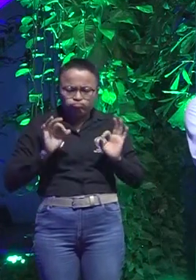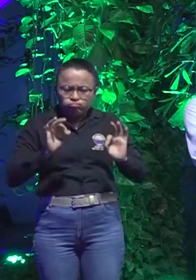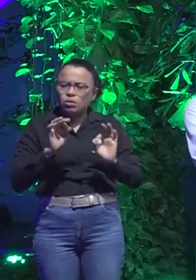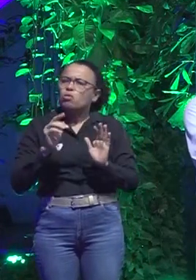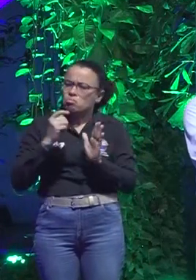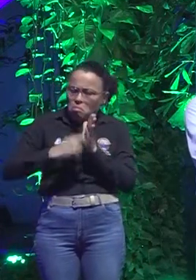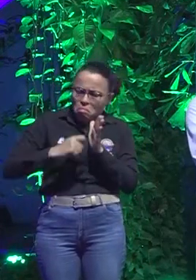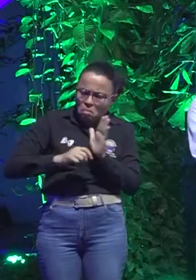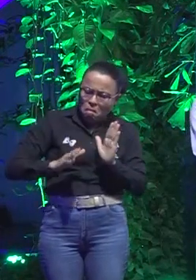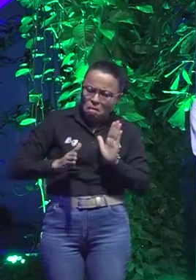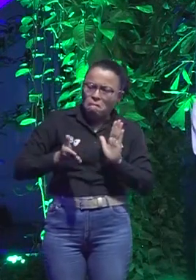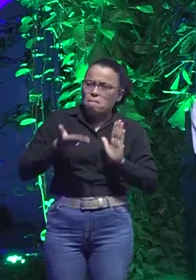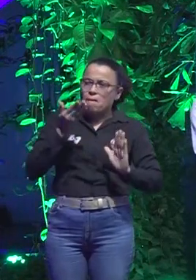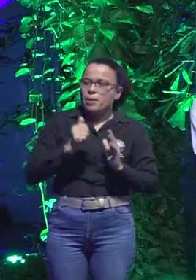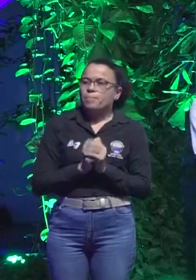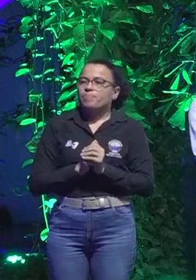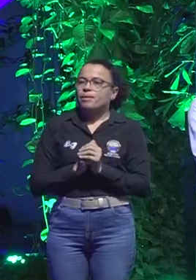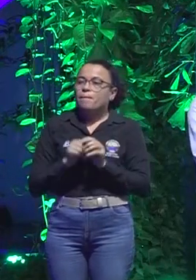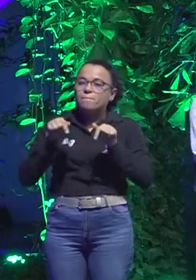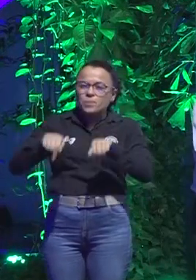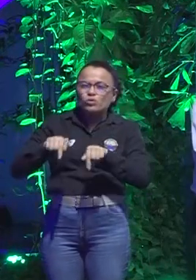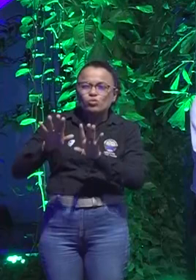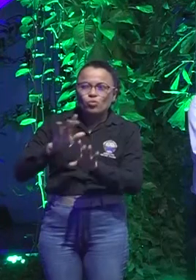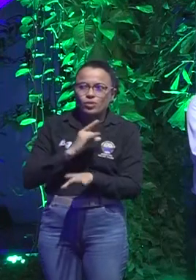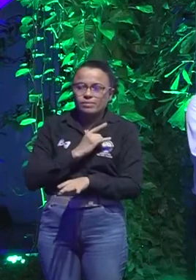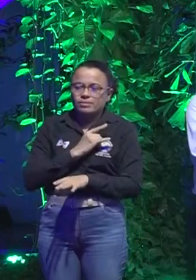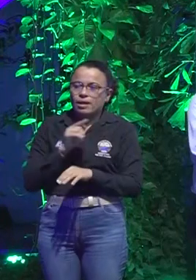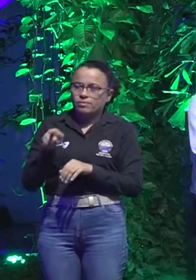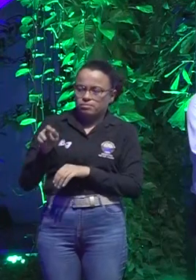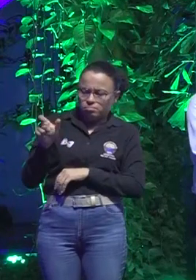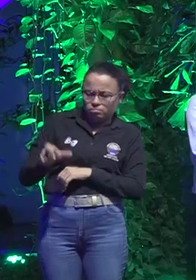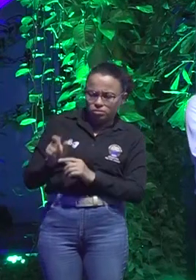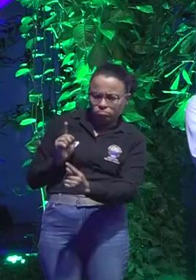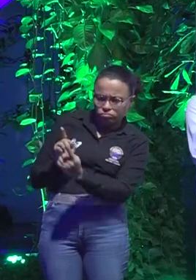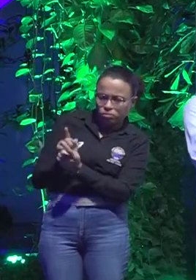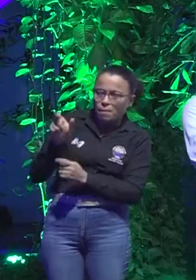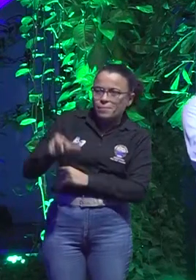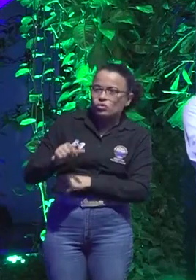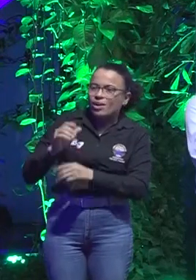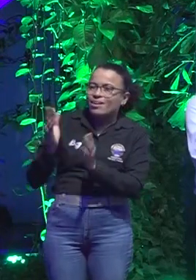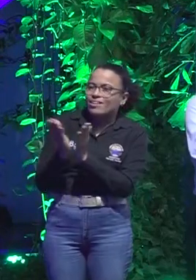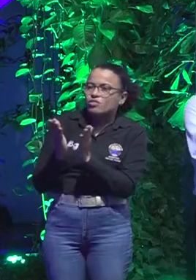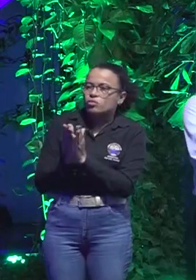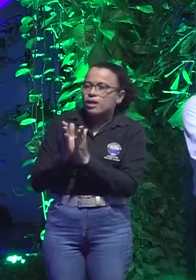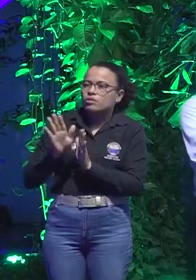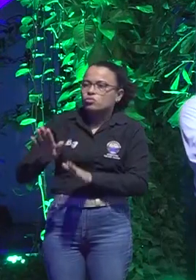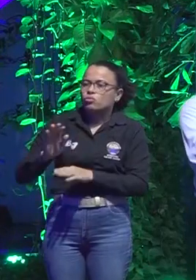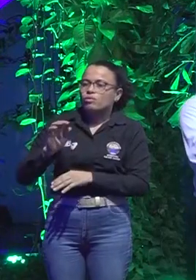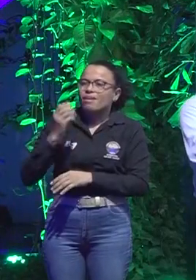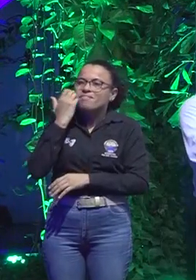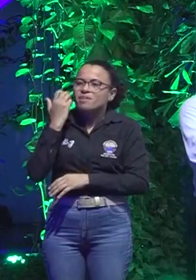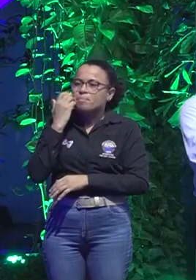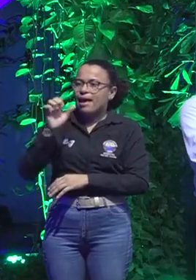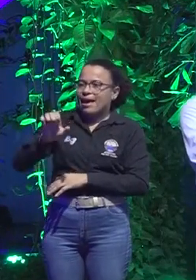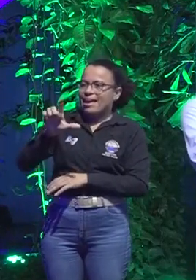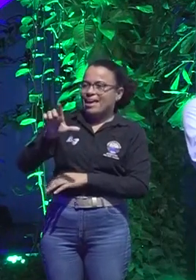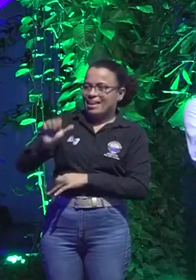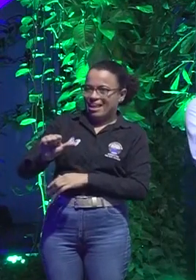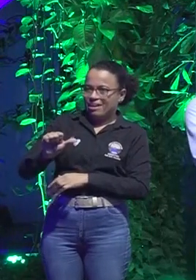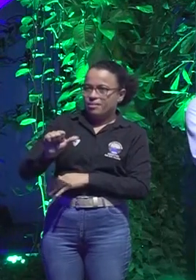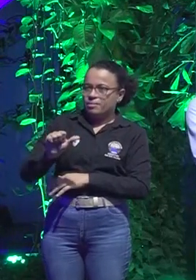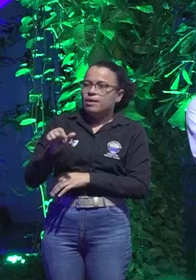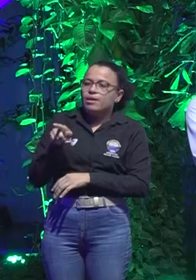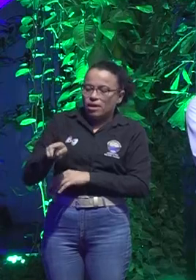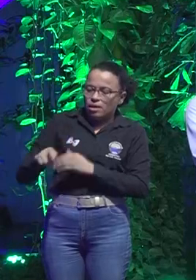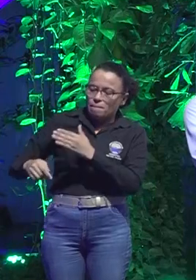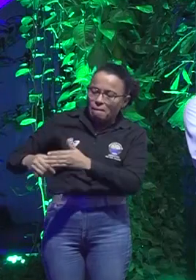nuestra de ingeniería civil que tiene esclerosis múltiple, degenerativa. Cada vez pierde más movilidad, sin embargo, sus mayores aliados